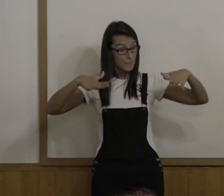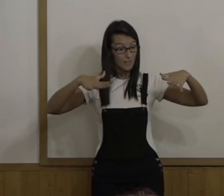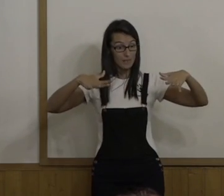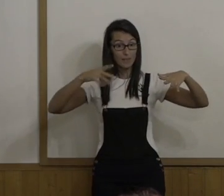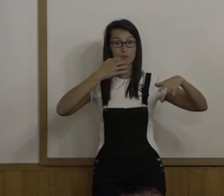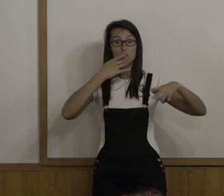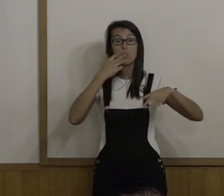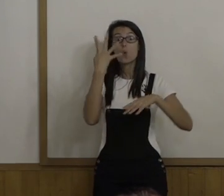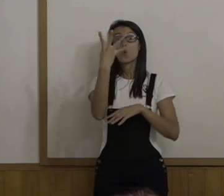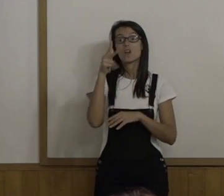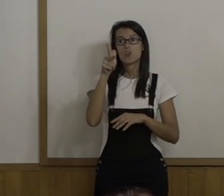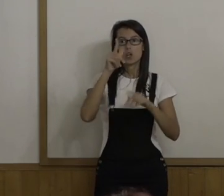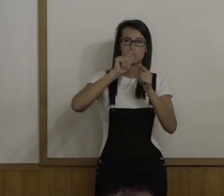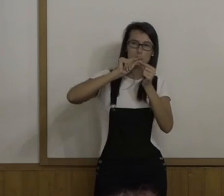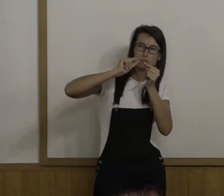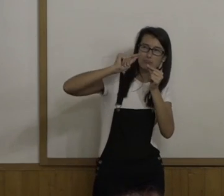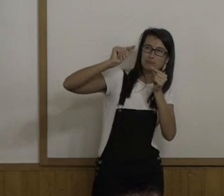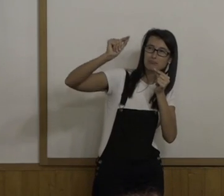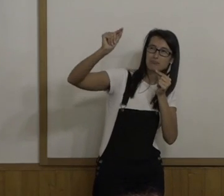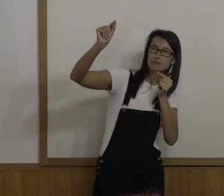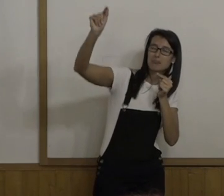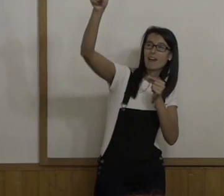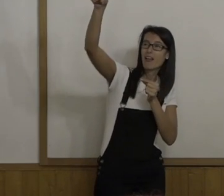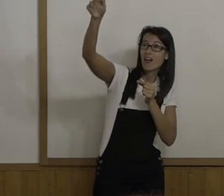que tenéis 4 kilómetros más arriba, que lo vais a encontrar,